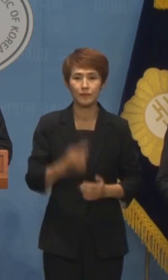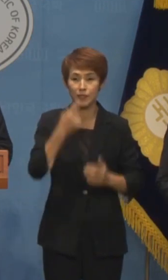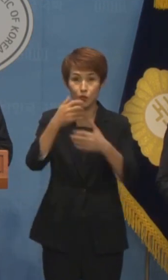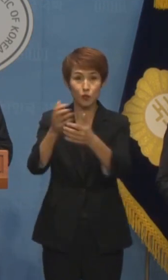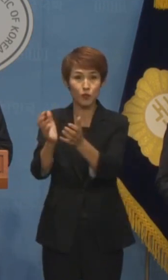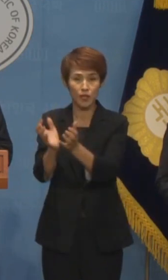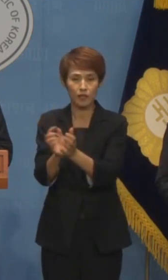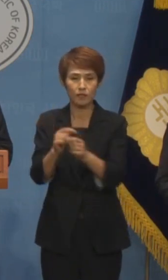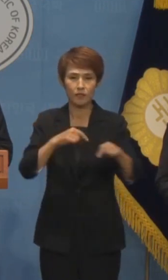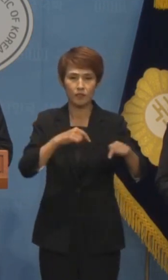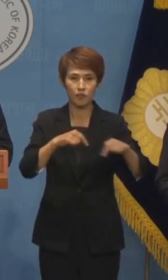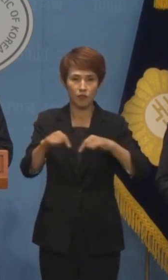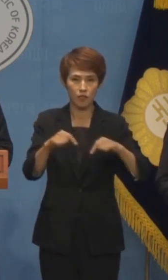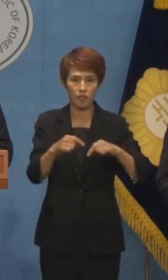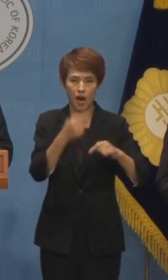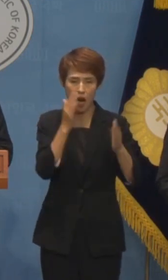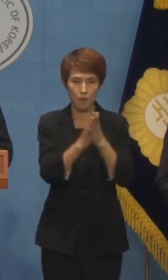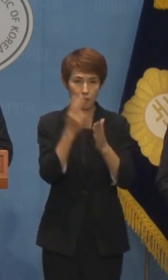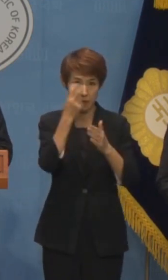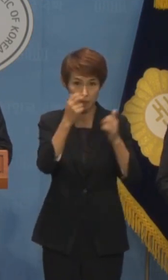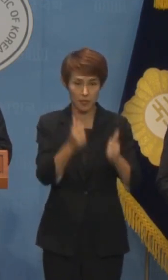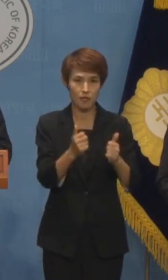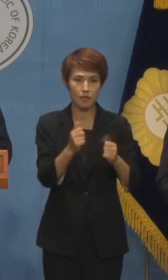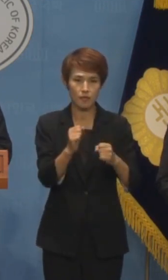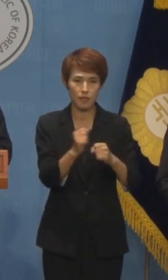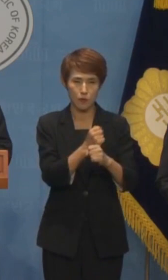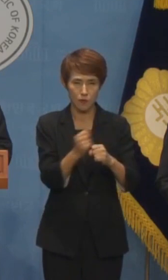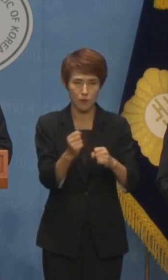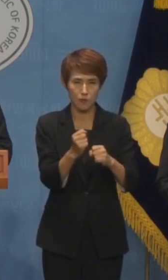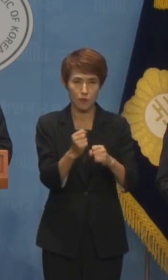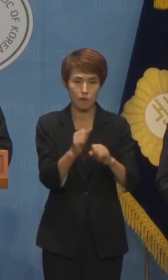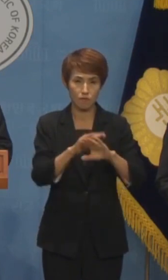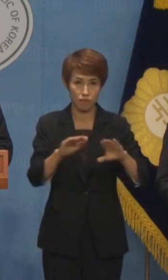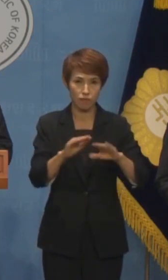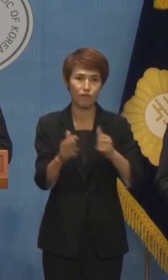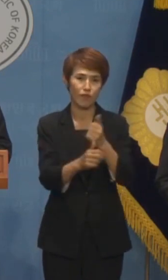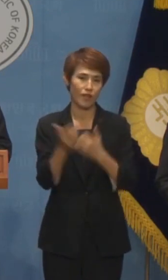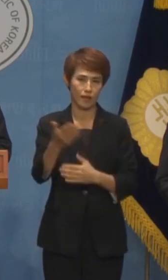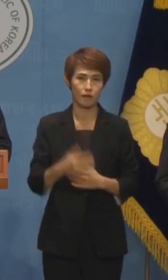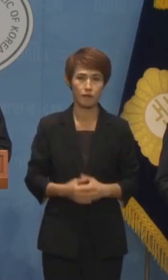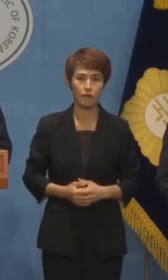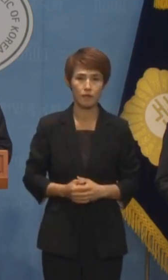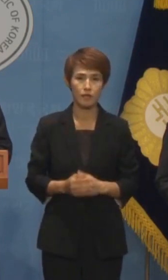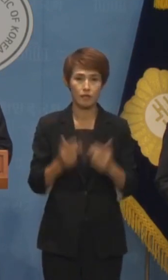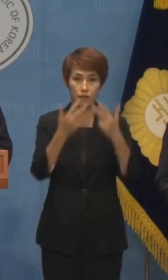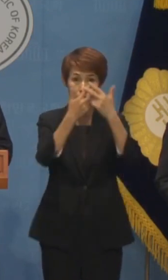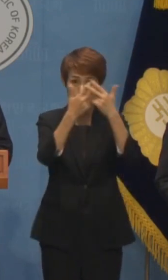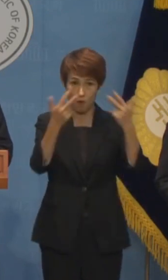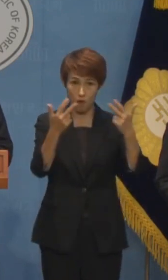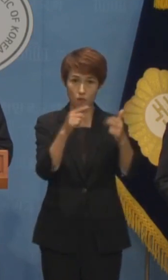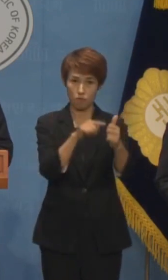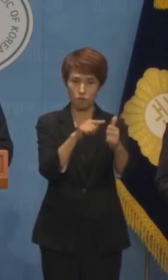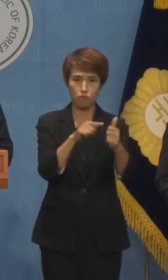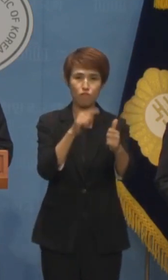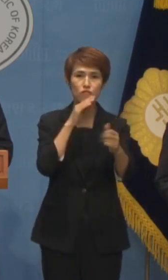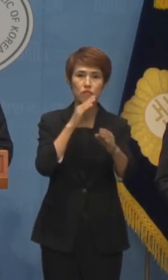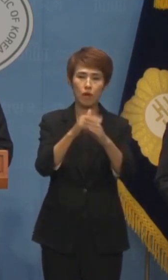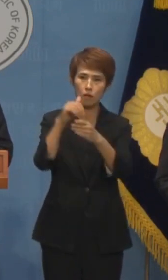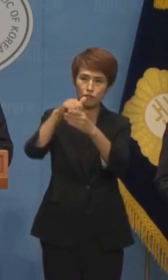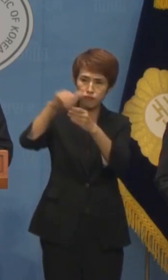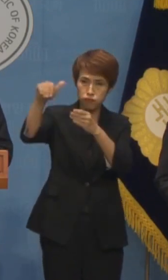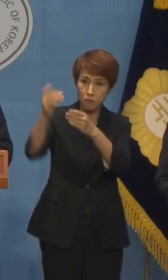민주당 정치검찰 사건 조작 특별대책위원회 기자회견문. 이른바 이재명 전 대표 대북 송금